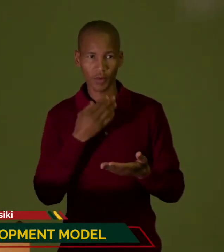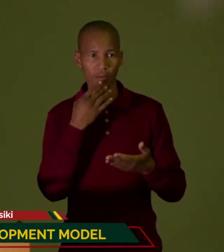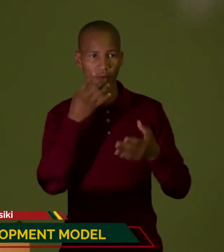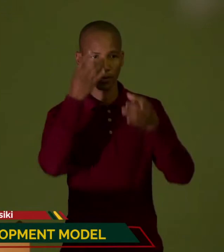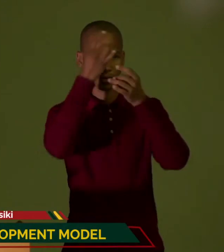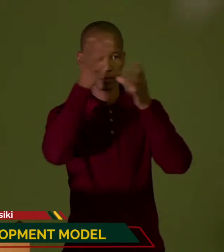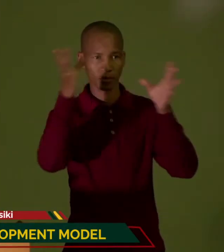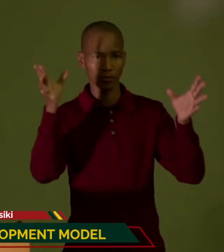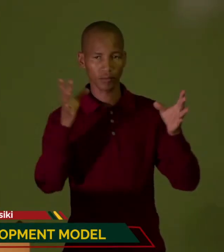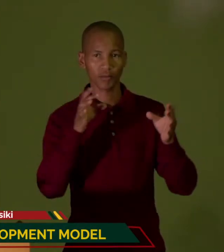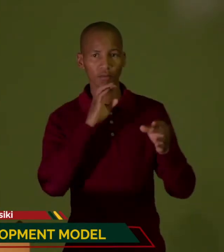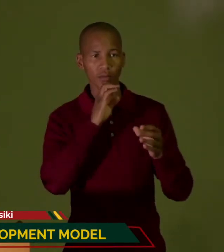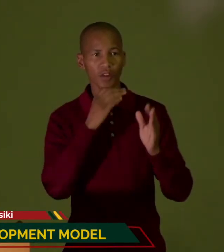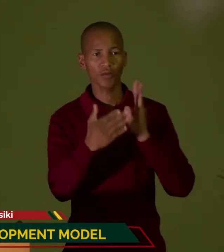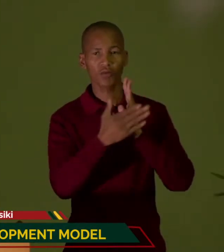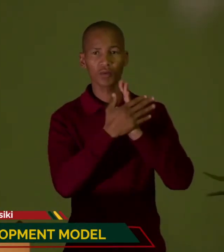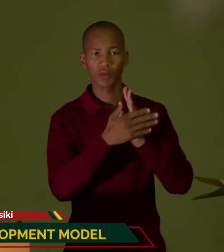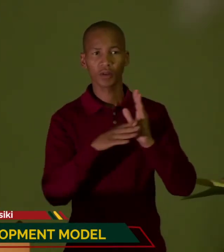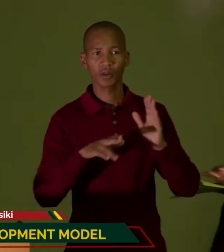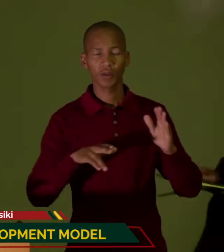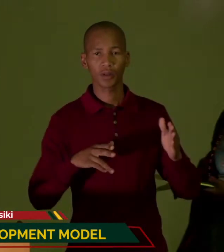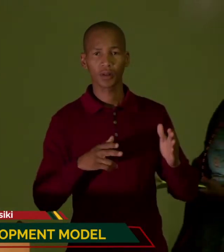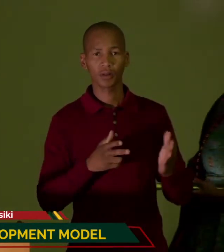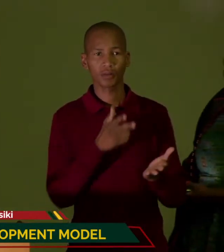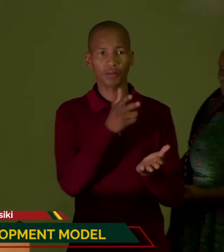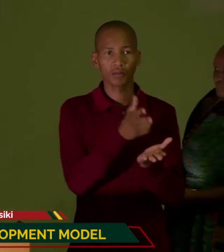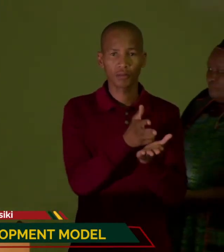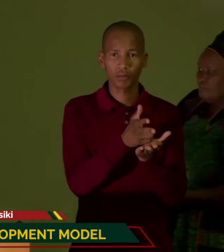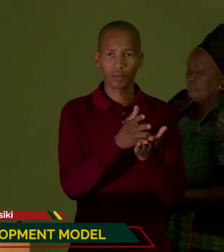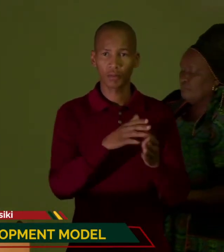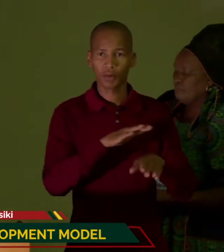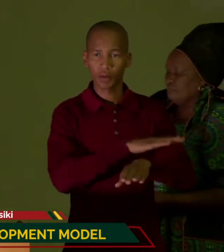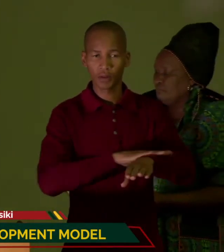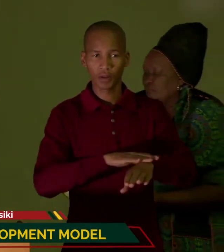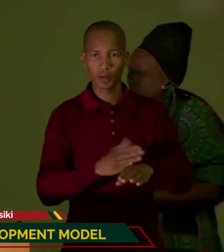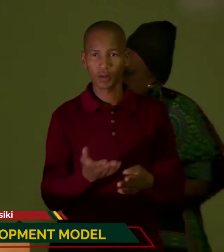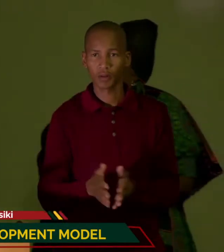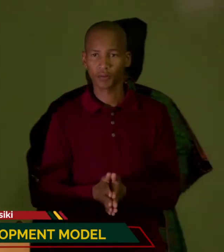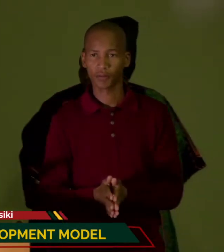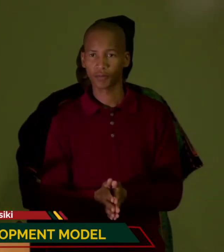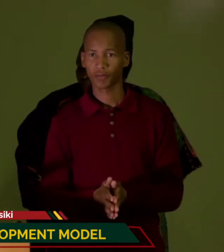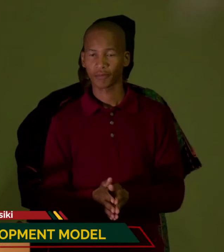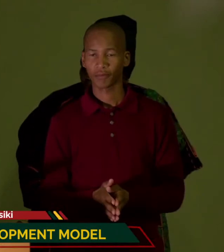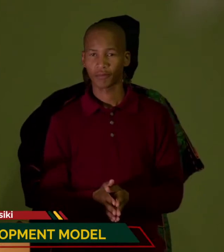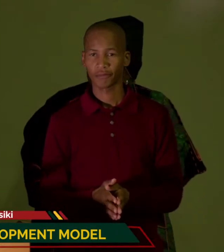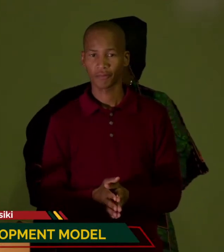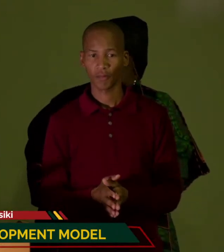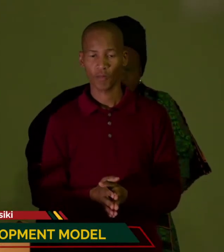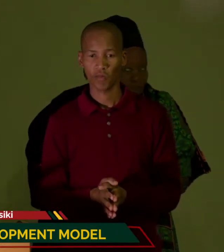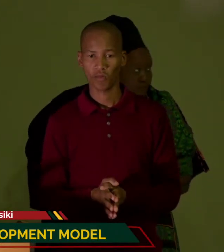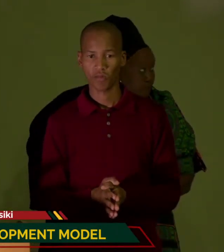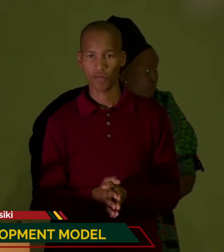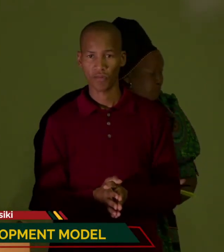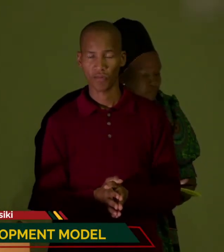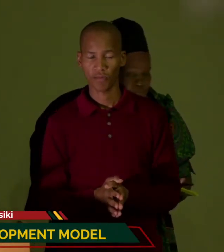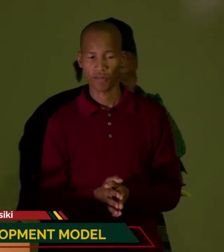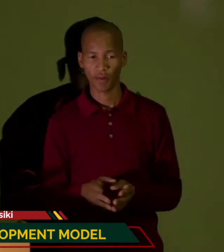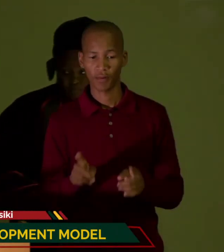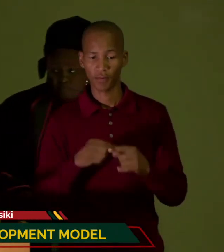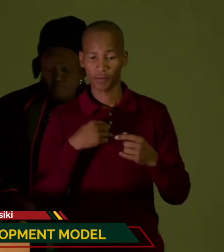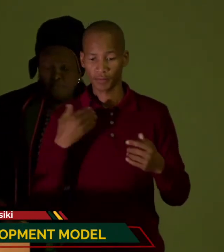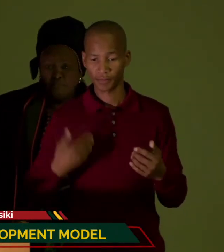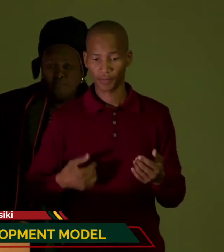announce that zibuloke indlela. But as a responsible program